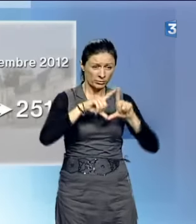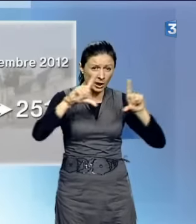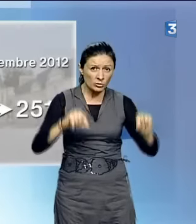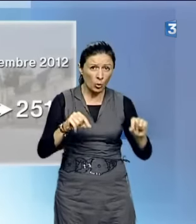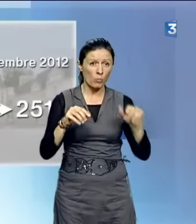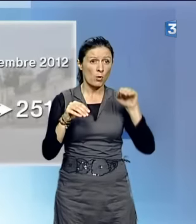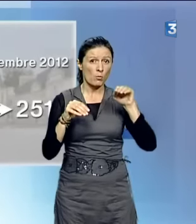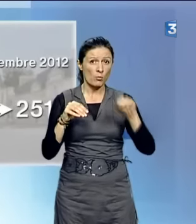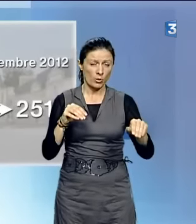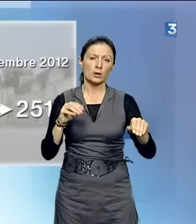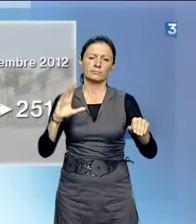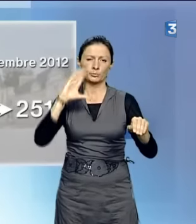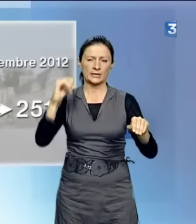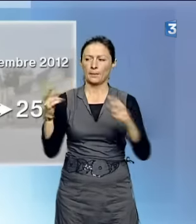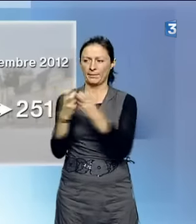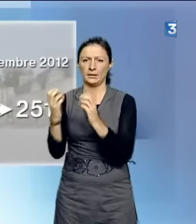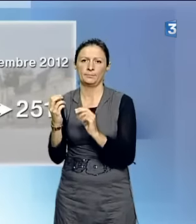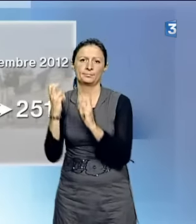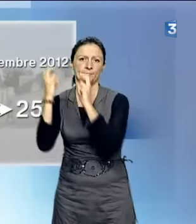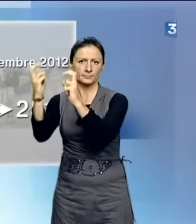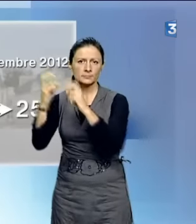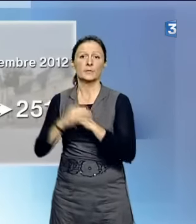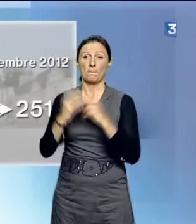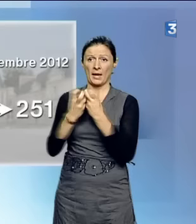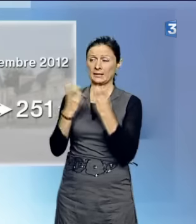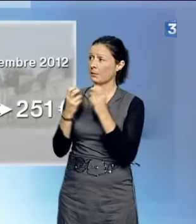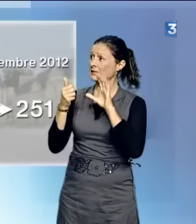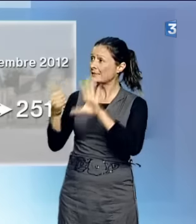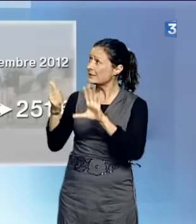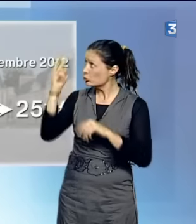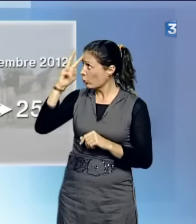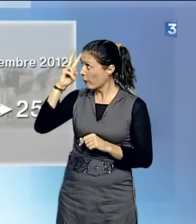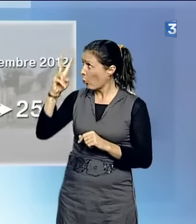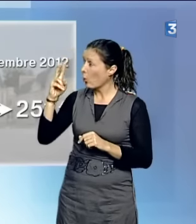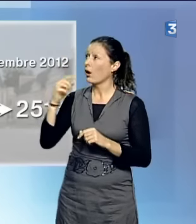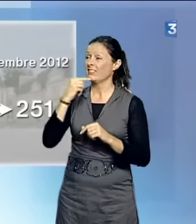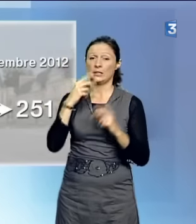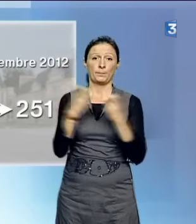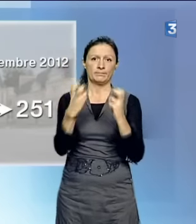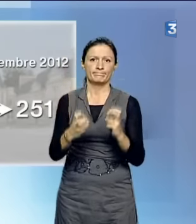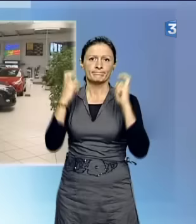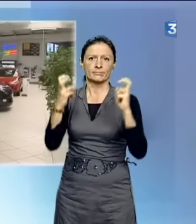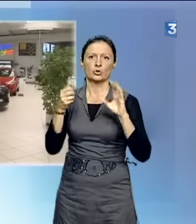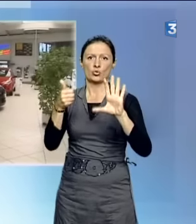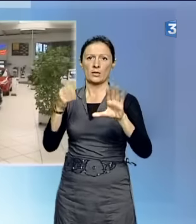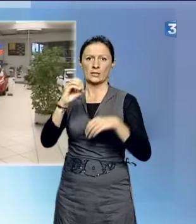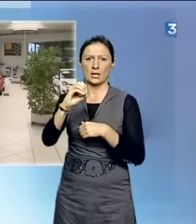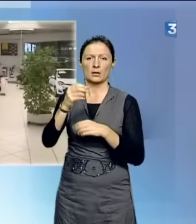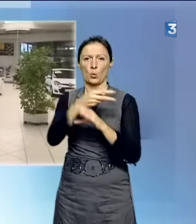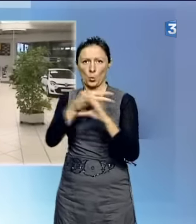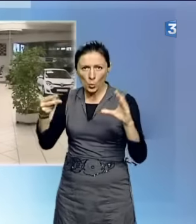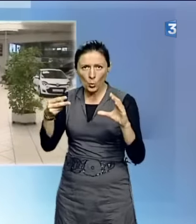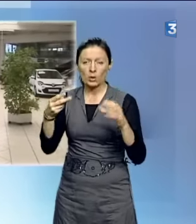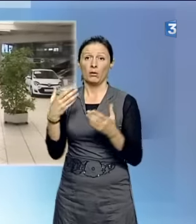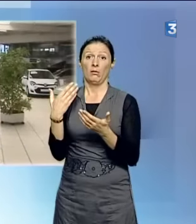Par exemple, pour une 6 chevaux, le prix de la carte grise augmentera de 60 euros, une augmentation qui ne devrait pas